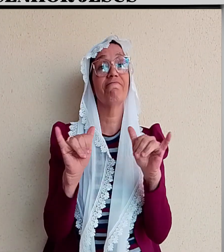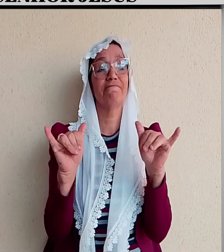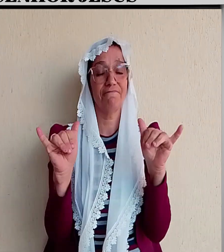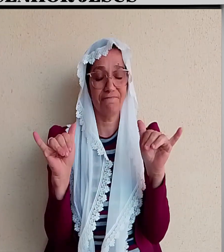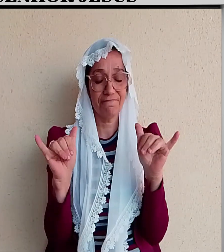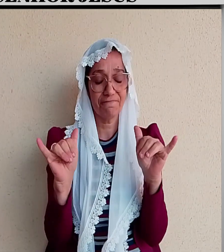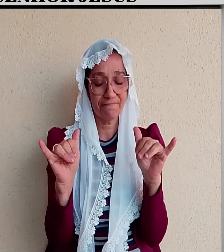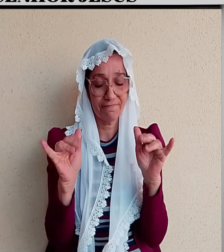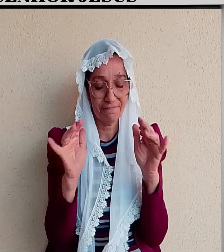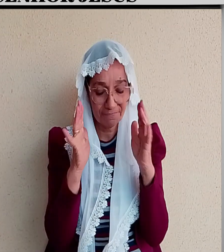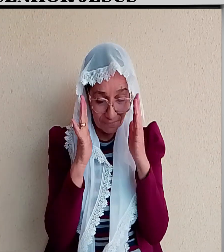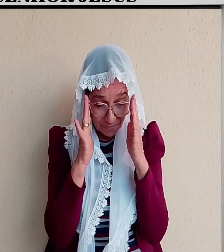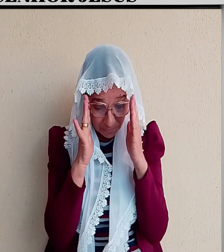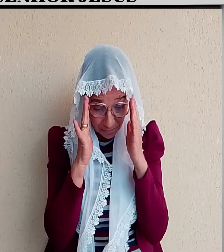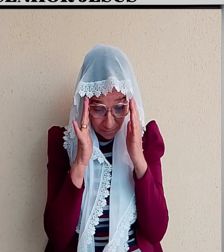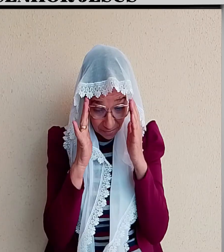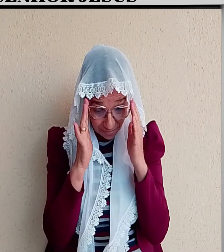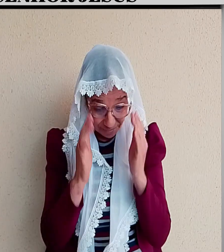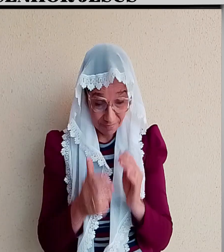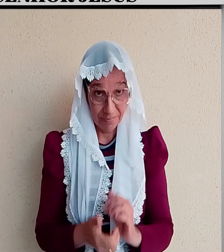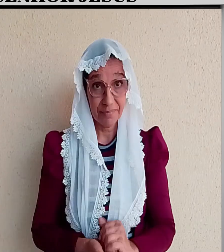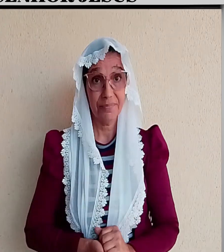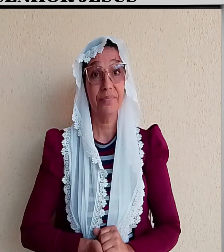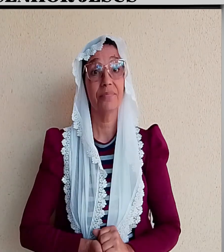Aleluia. O Senhor diz aqui hoje.